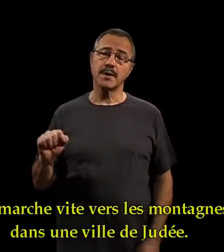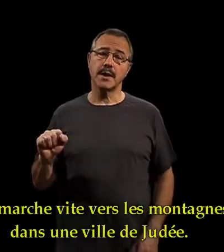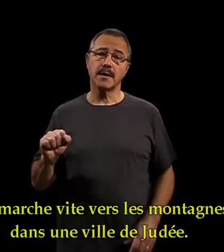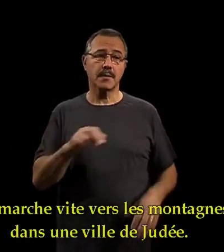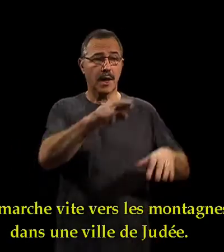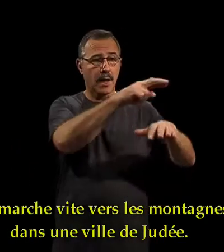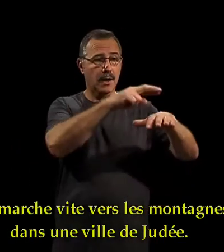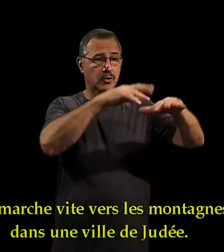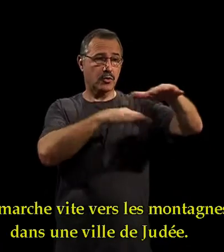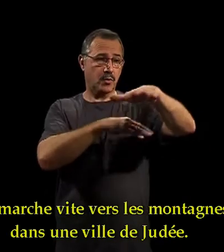Judée.